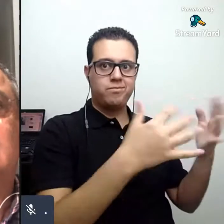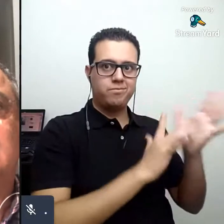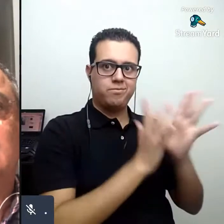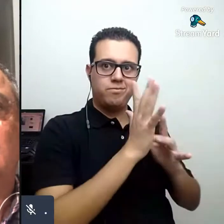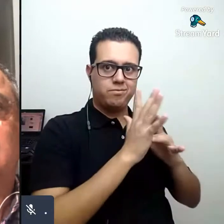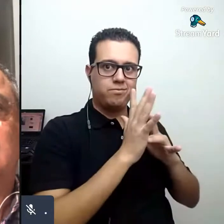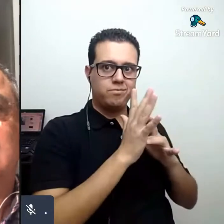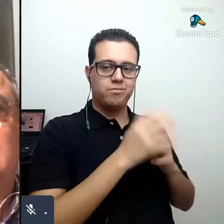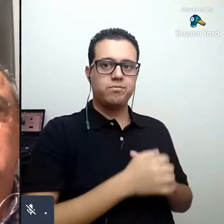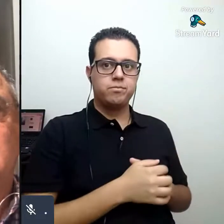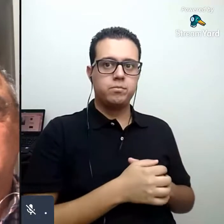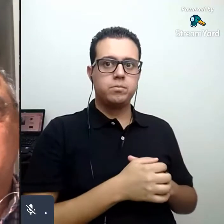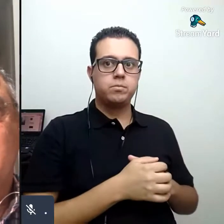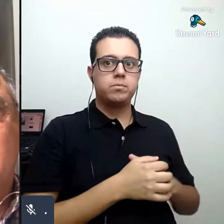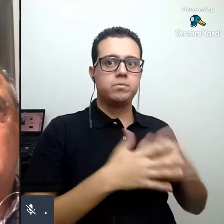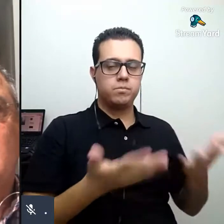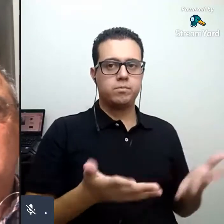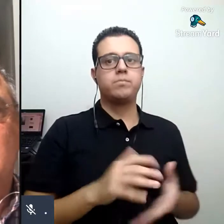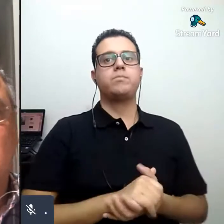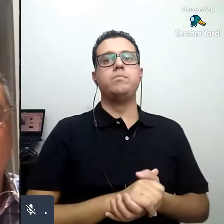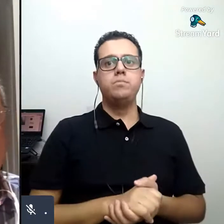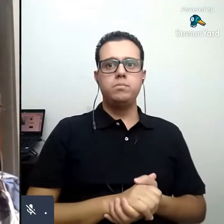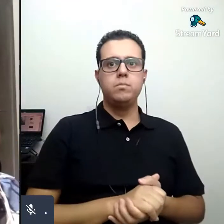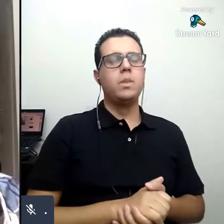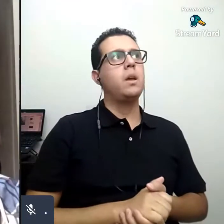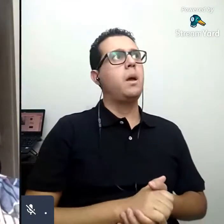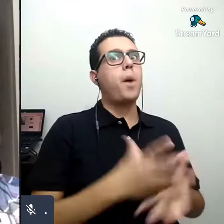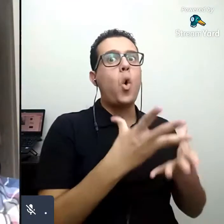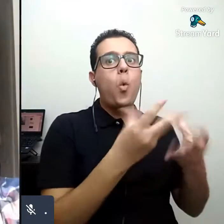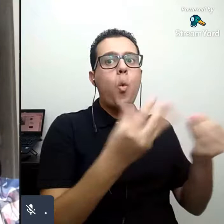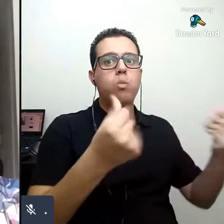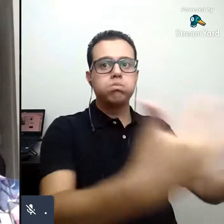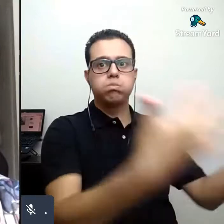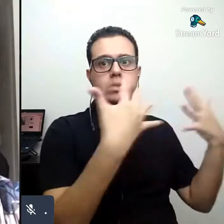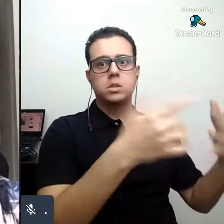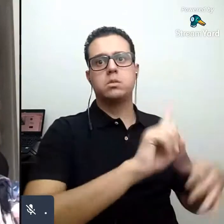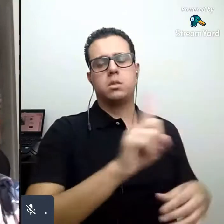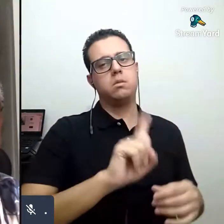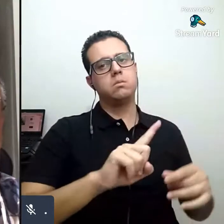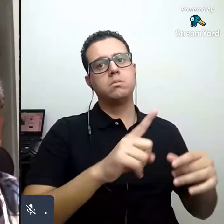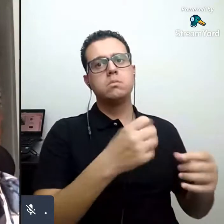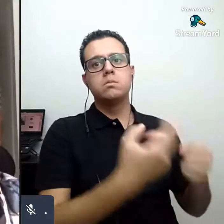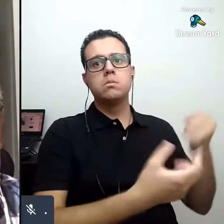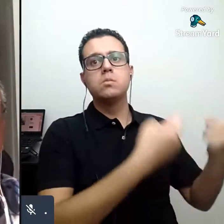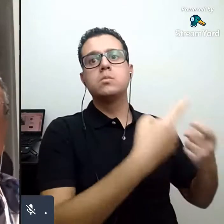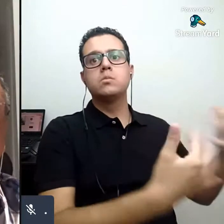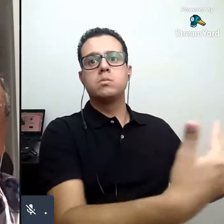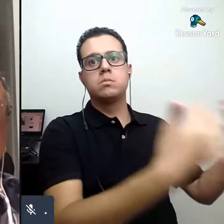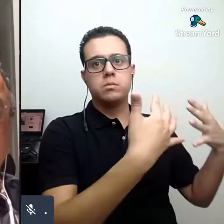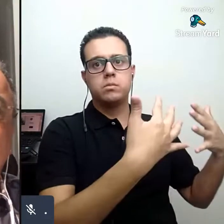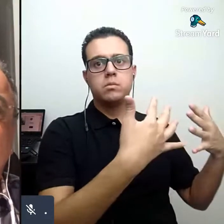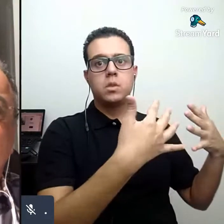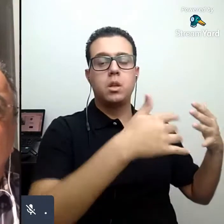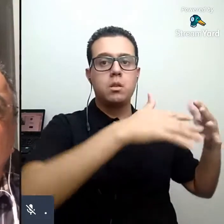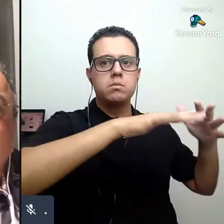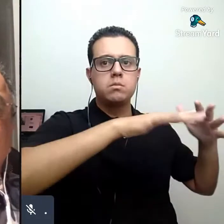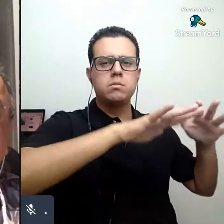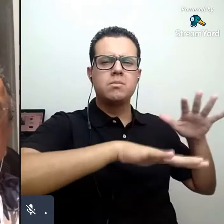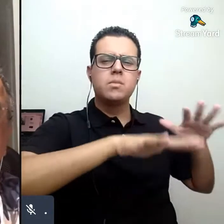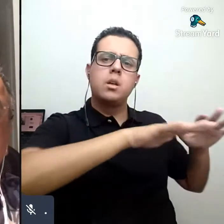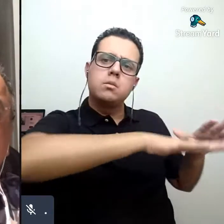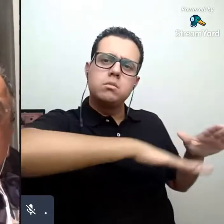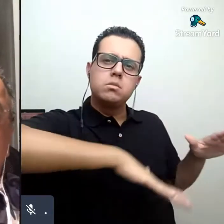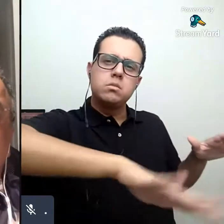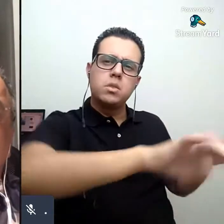acontecer a 30 quilômetros dali. Muitos dos que estavam ali em volta dele não vão perceber, porque não